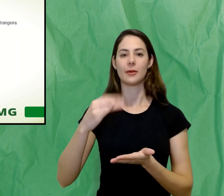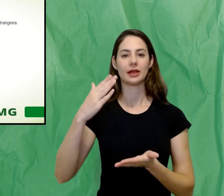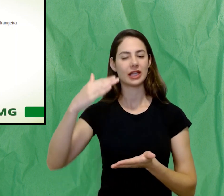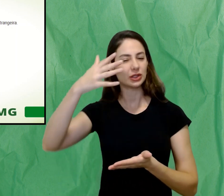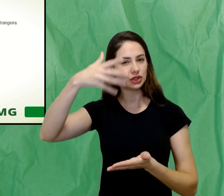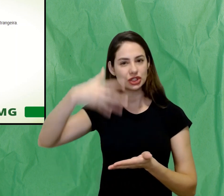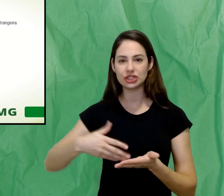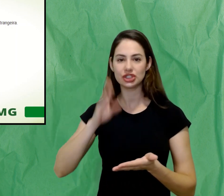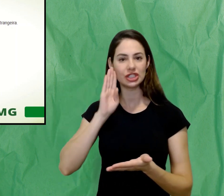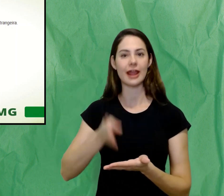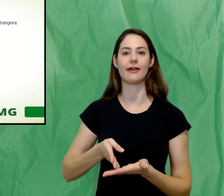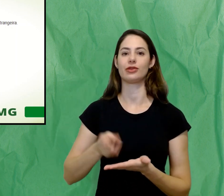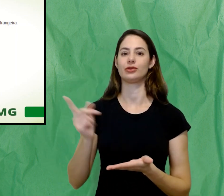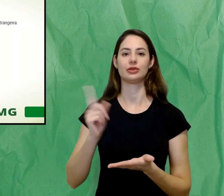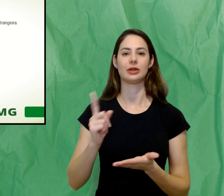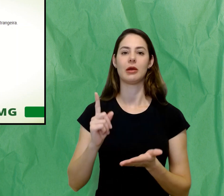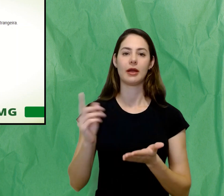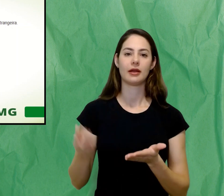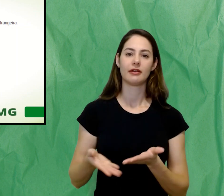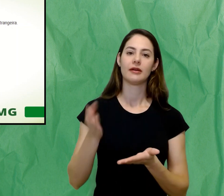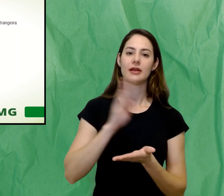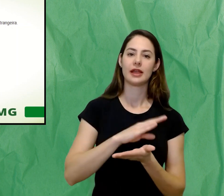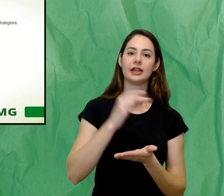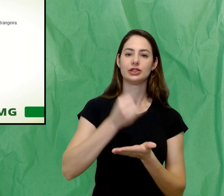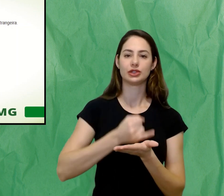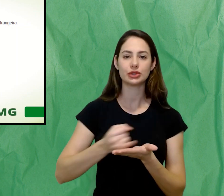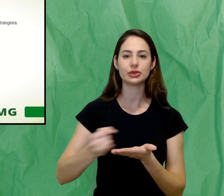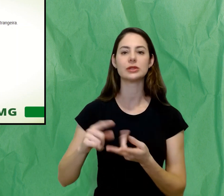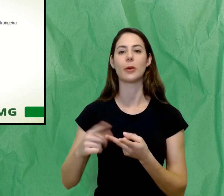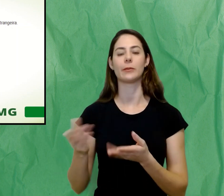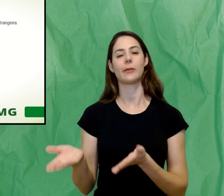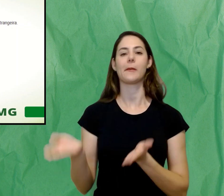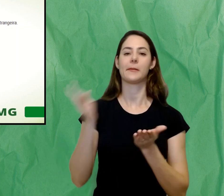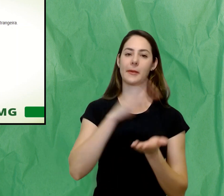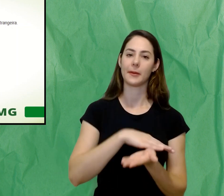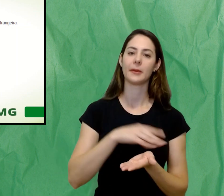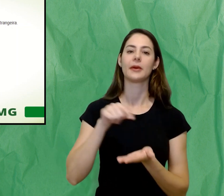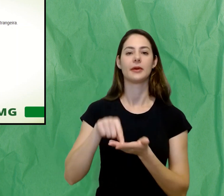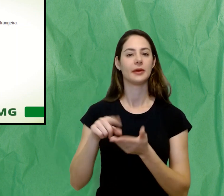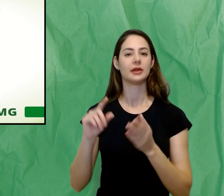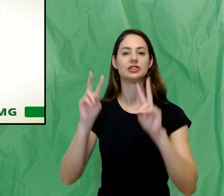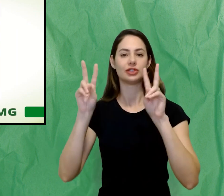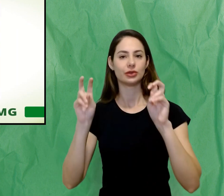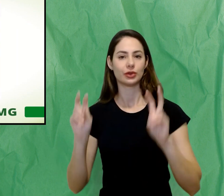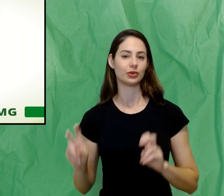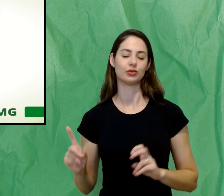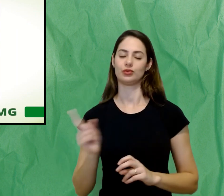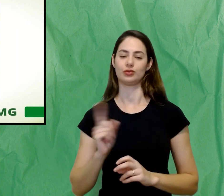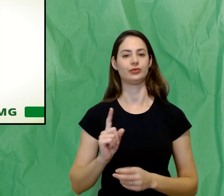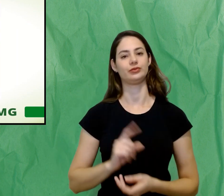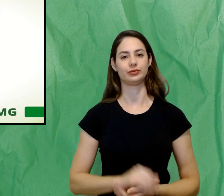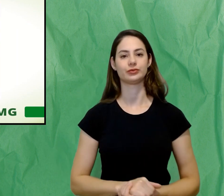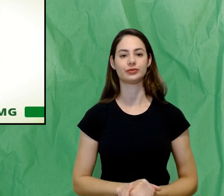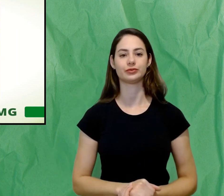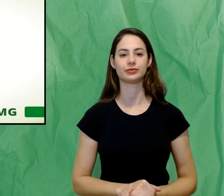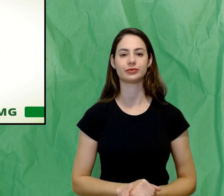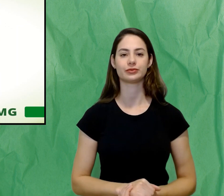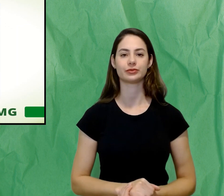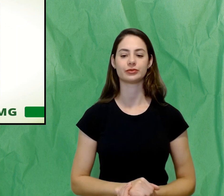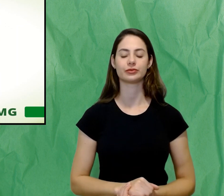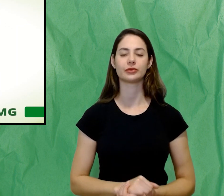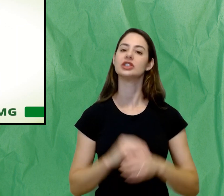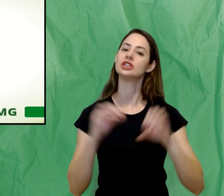páginas corridas e não página por página, como costuma ser uma monografia, uma dissertação, uma tese. A